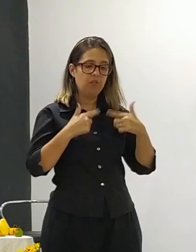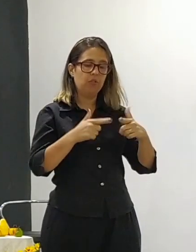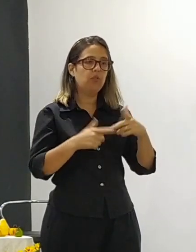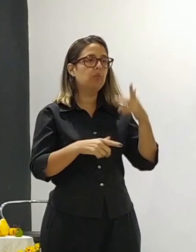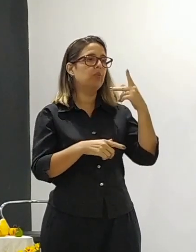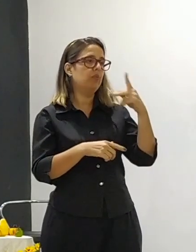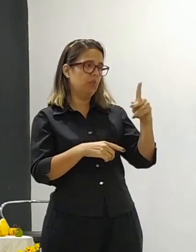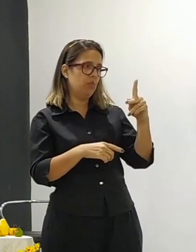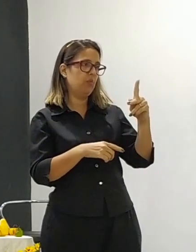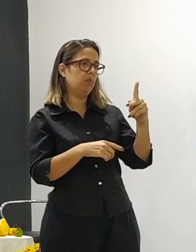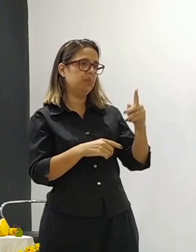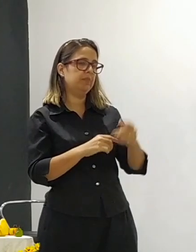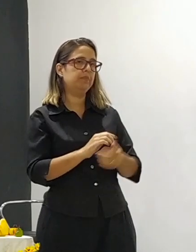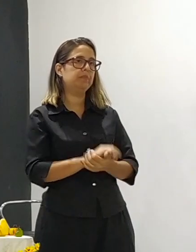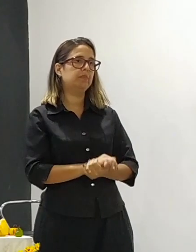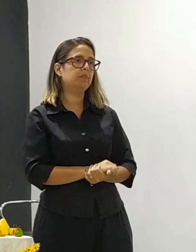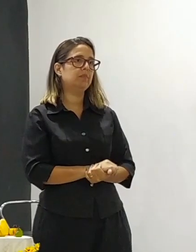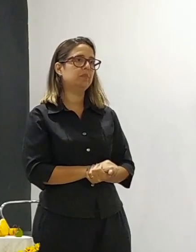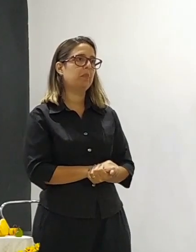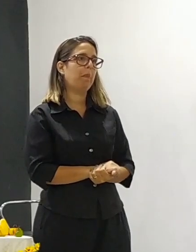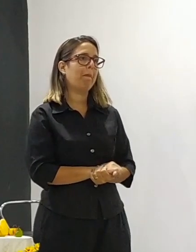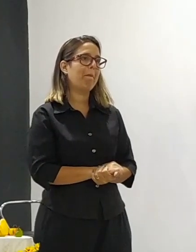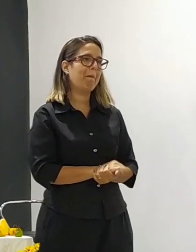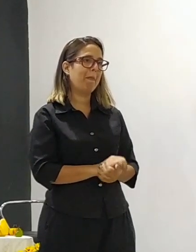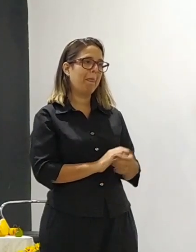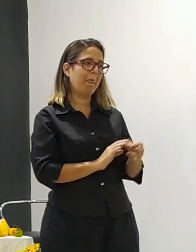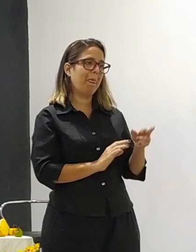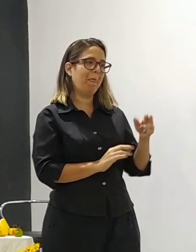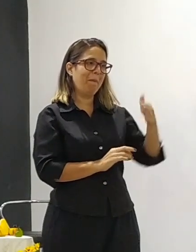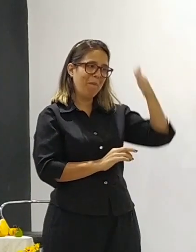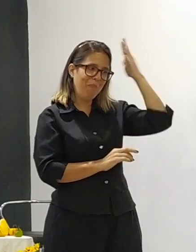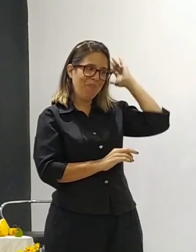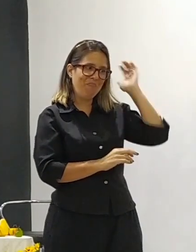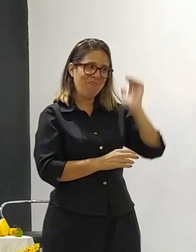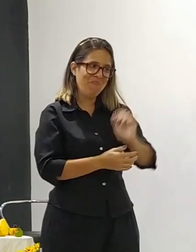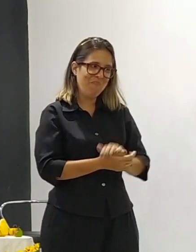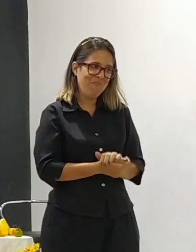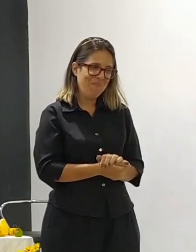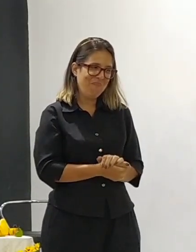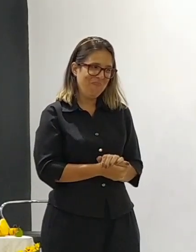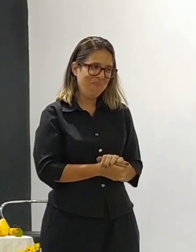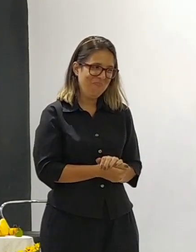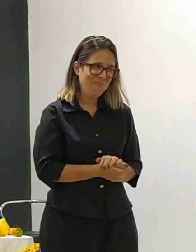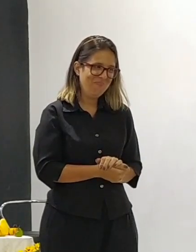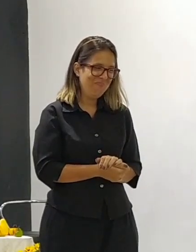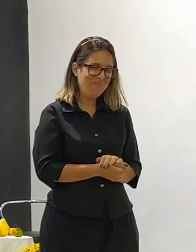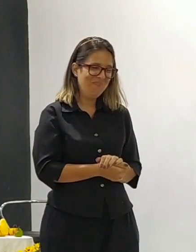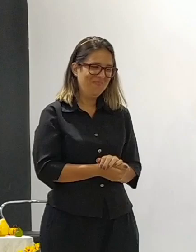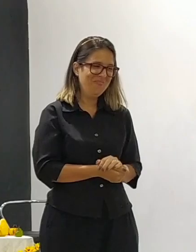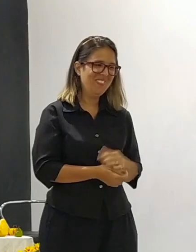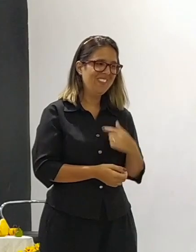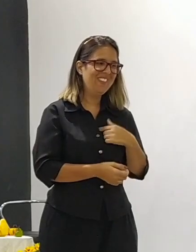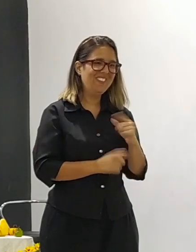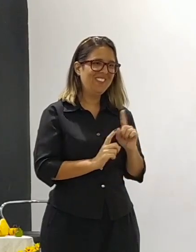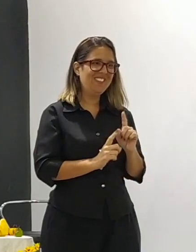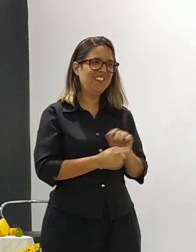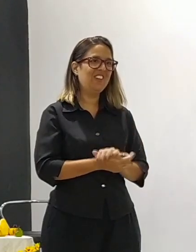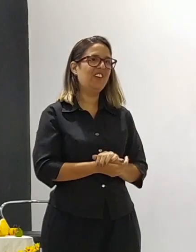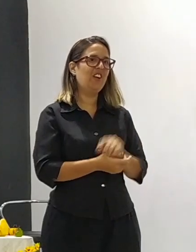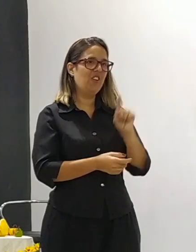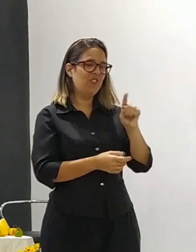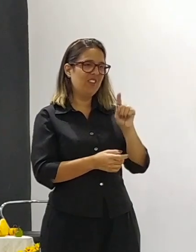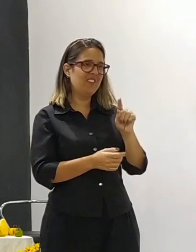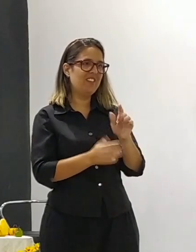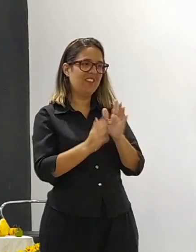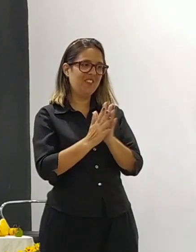você. E o Rodrigo? É você, meu irmão. Sou eu não. Eu não vou poder pegar a Bíblia na sua casa,